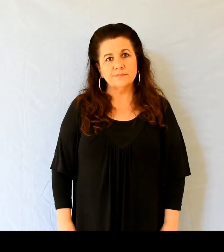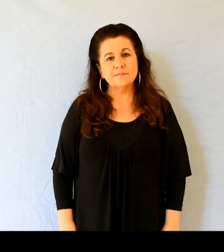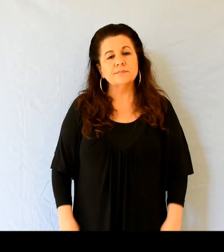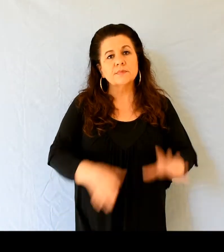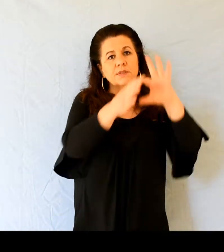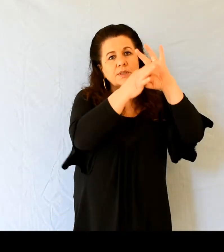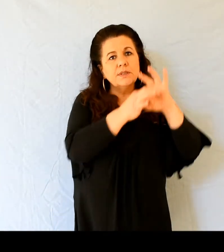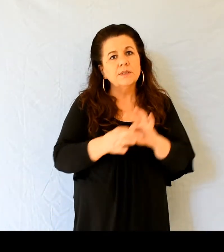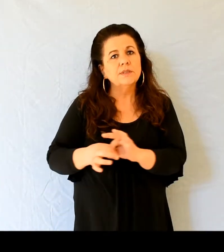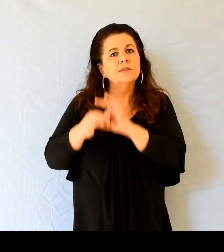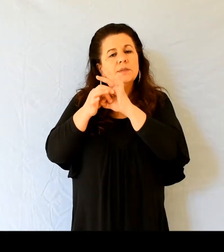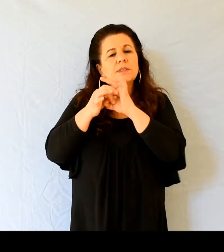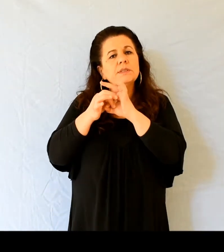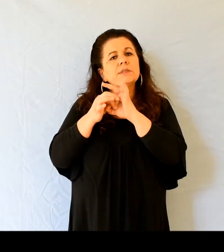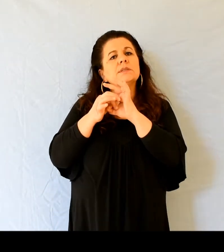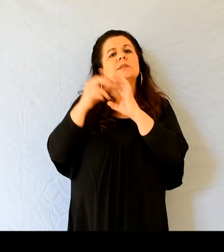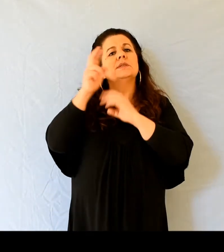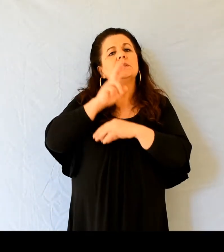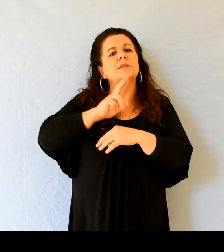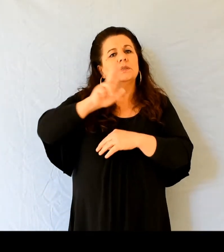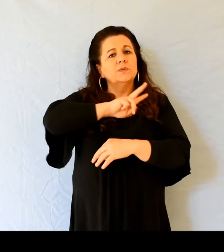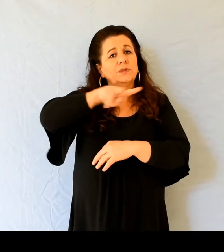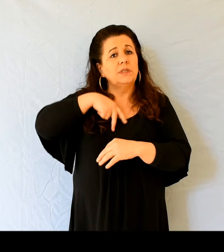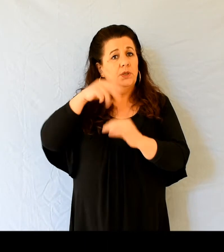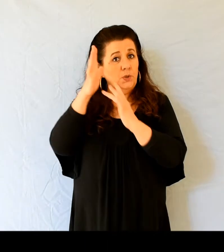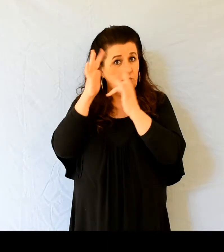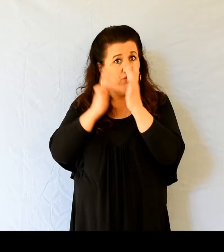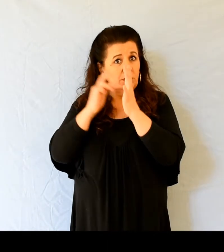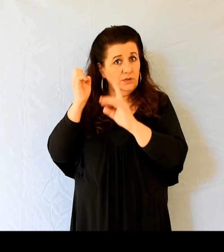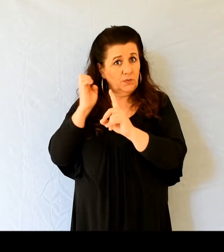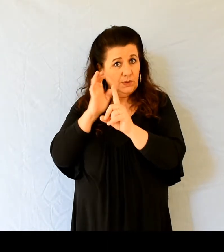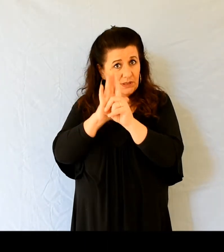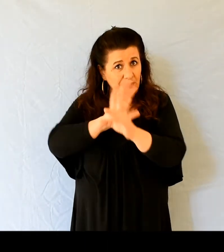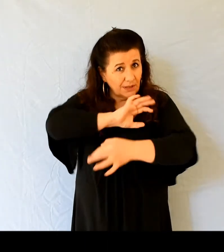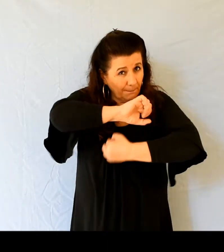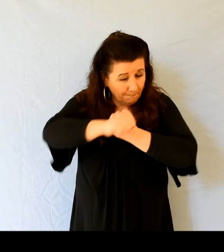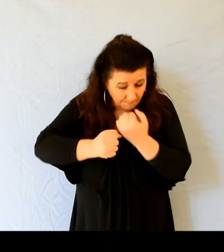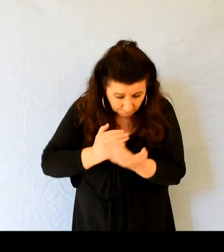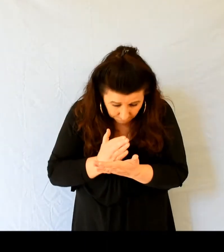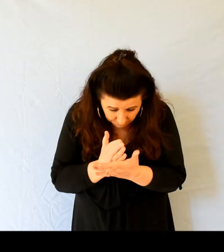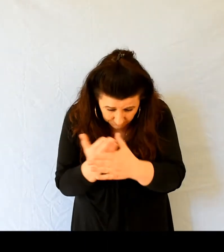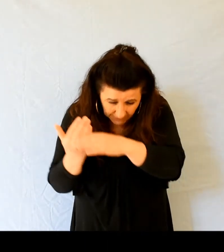Suite de la passion de notre Seigneur Jésus-Christ selon saint Marc.